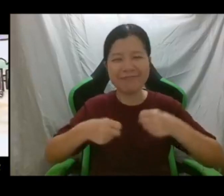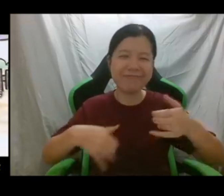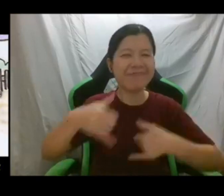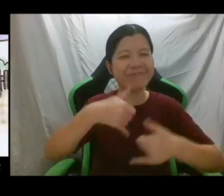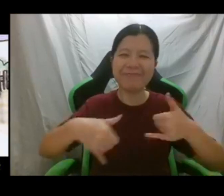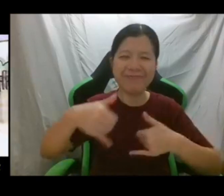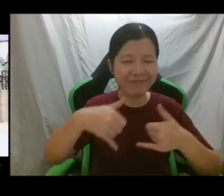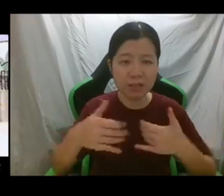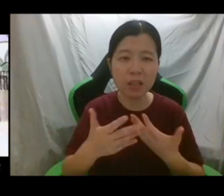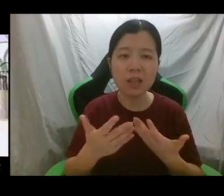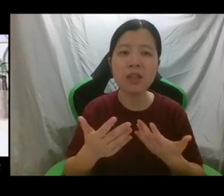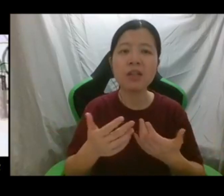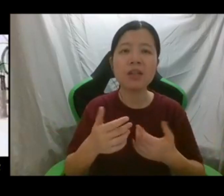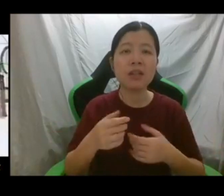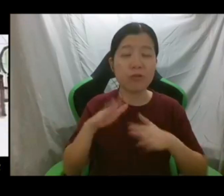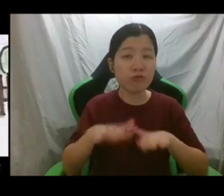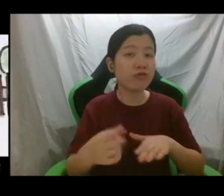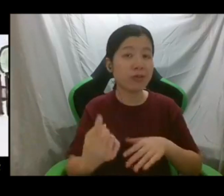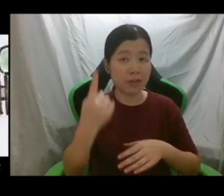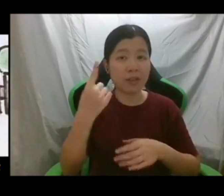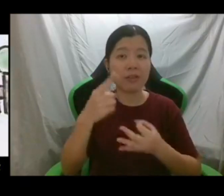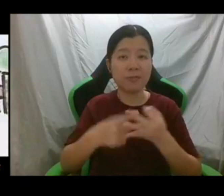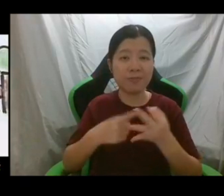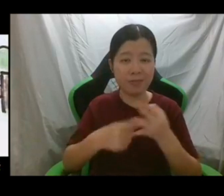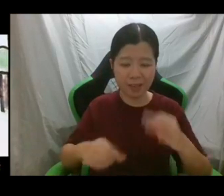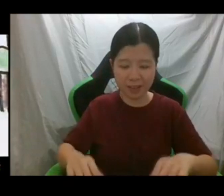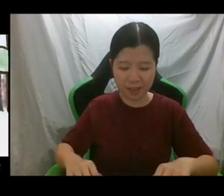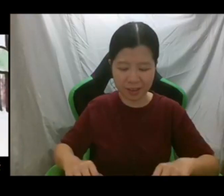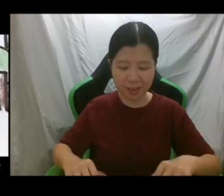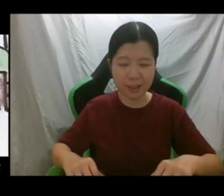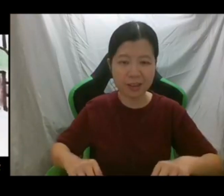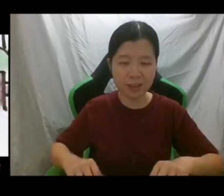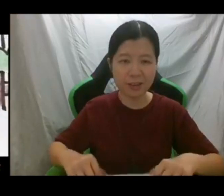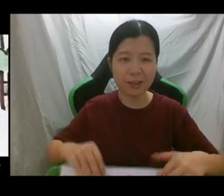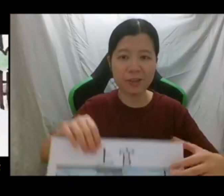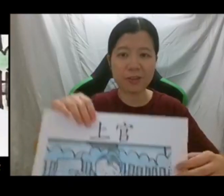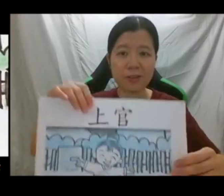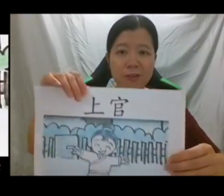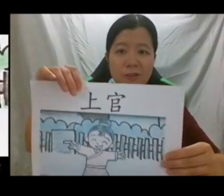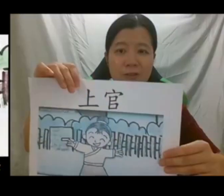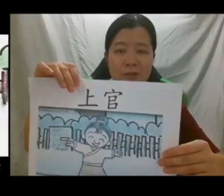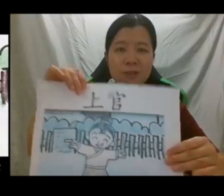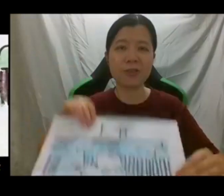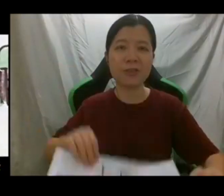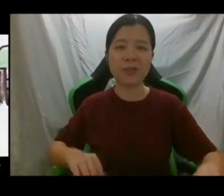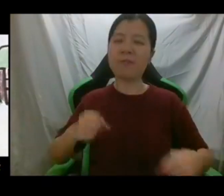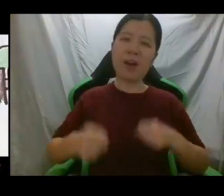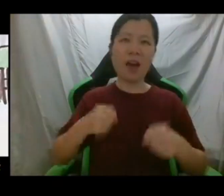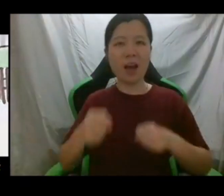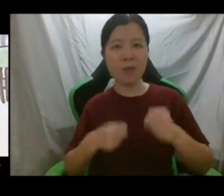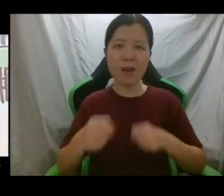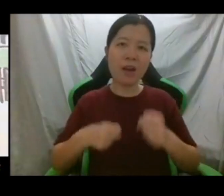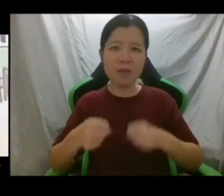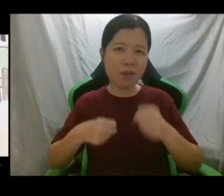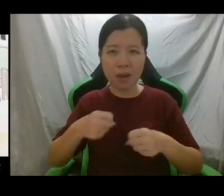其中一個叫做上官嘅小朋友跑啊跑，居然發現到有個大水